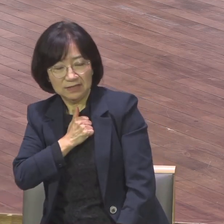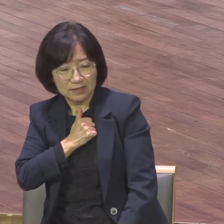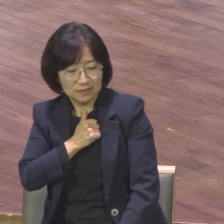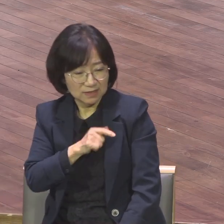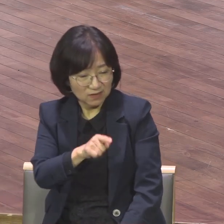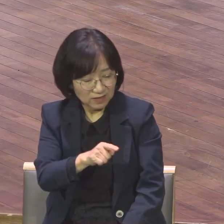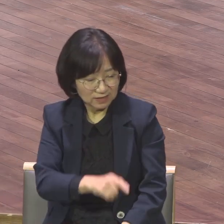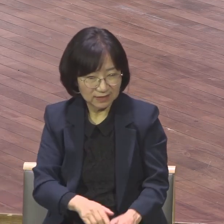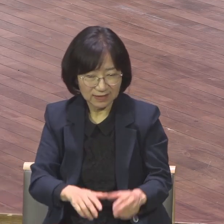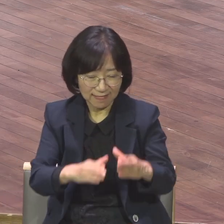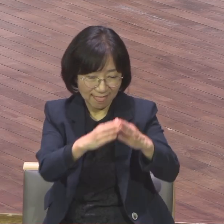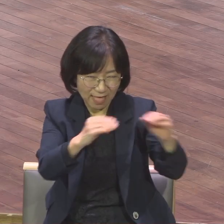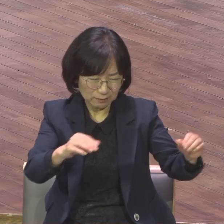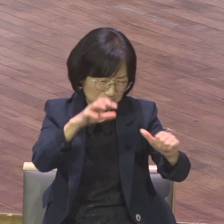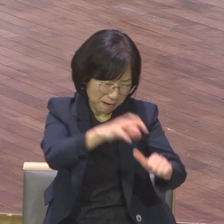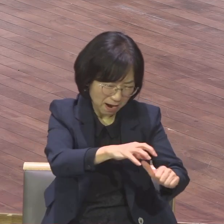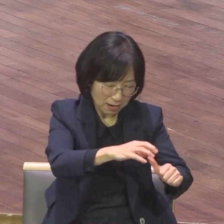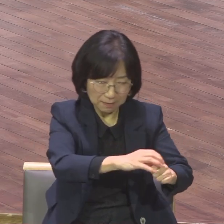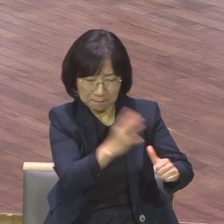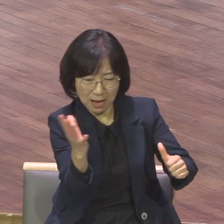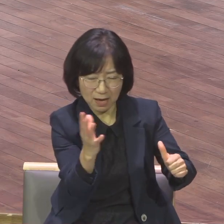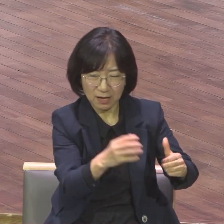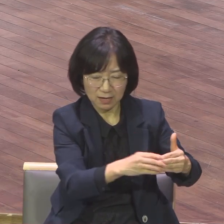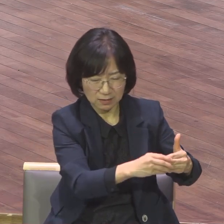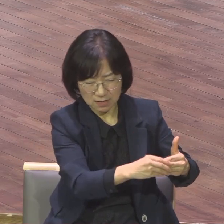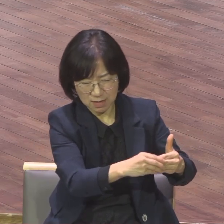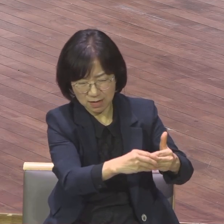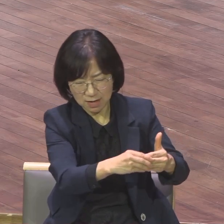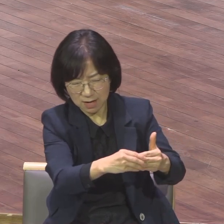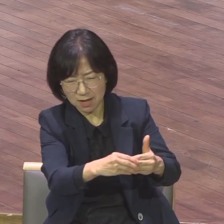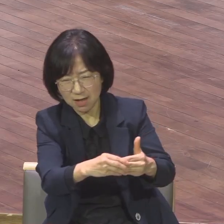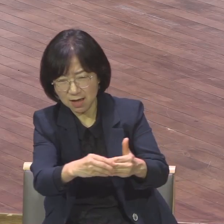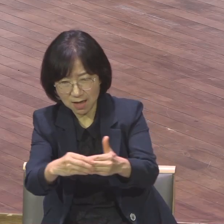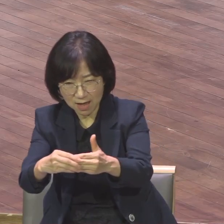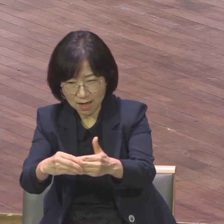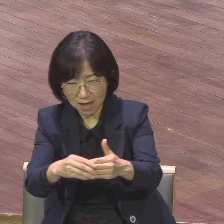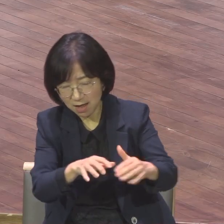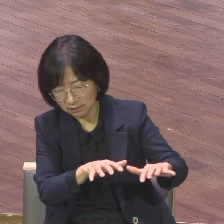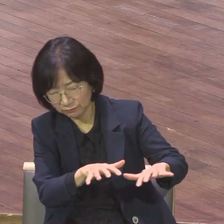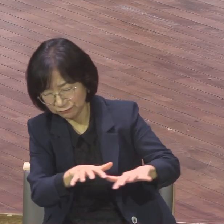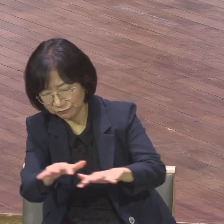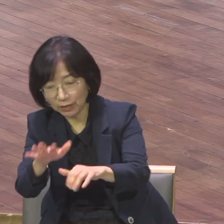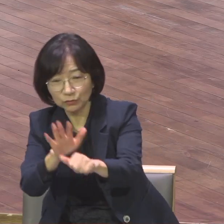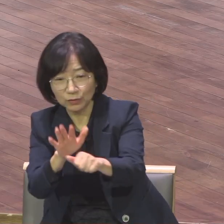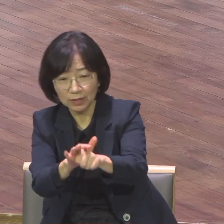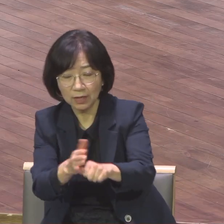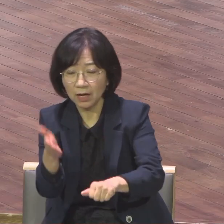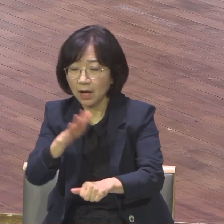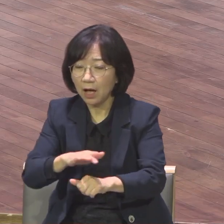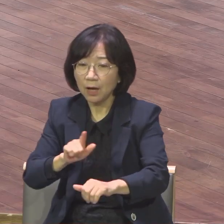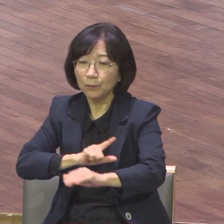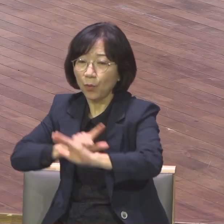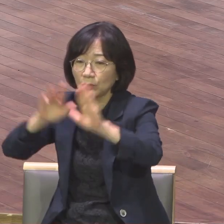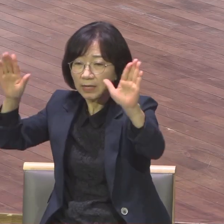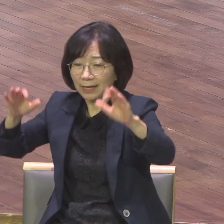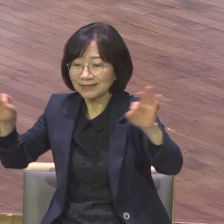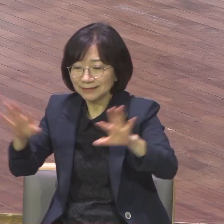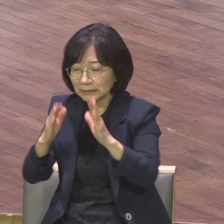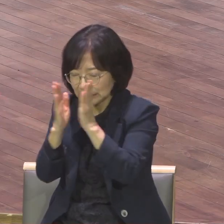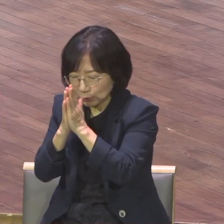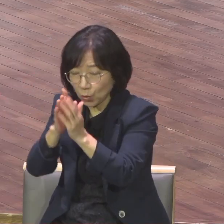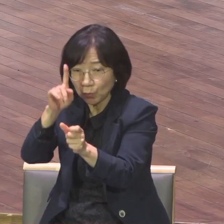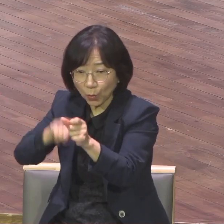출애굽시켜서 지금까지 인도에 왔는데 이것들이 모세가 잠깐 기도할 동안에 이거 금송아지 만들어 놓고 이